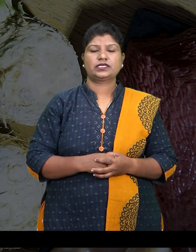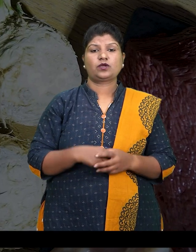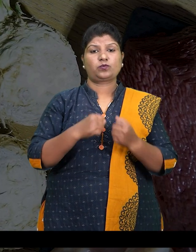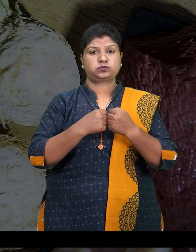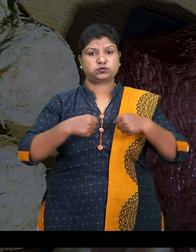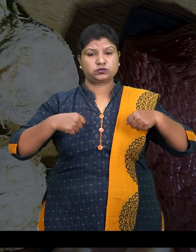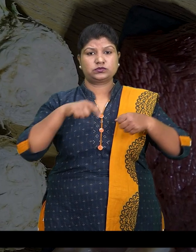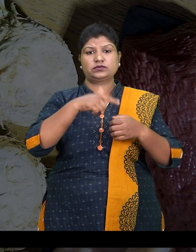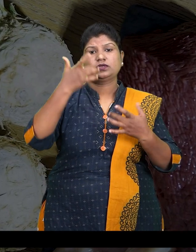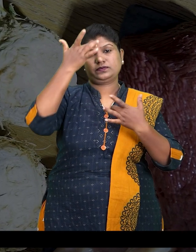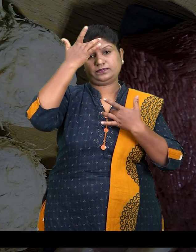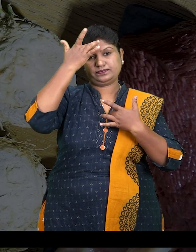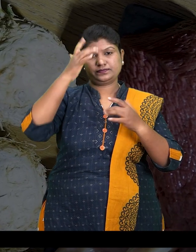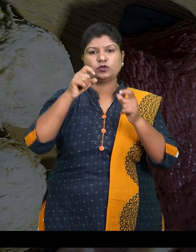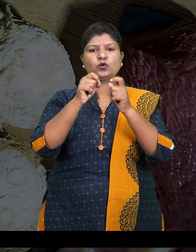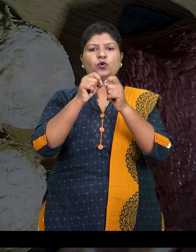मोटापा,